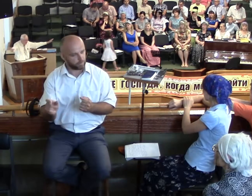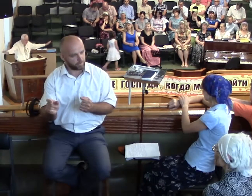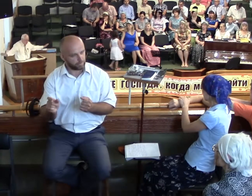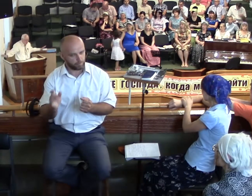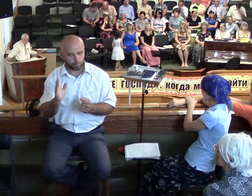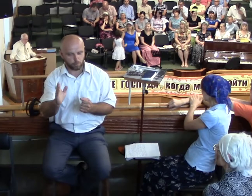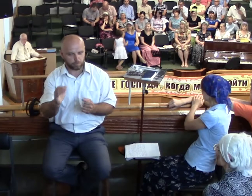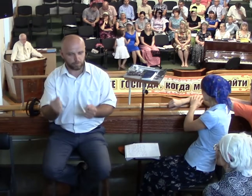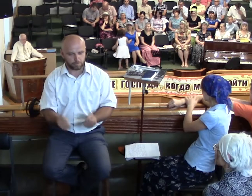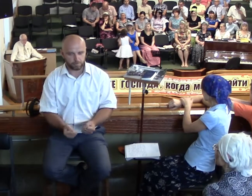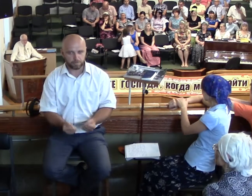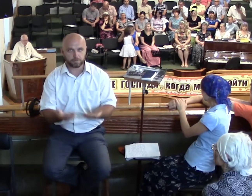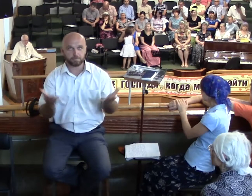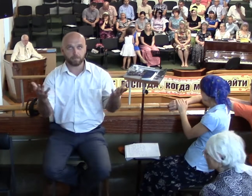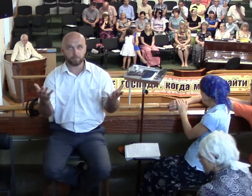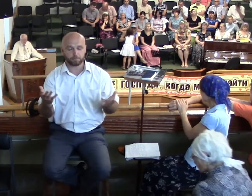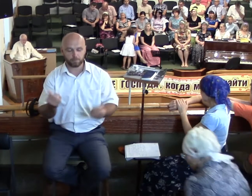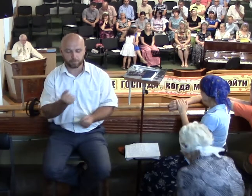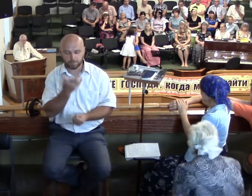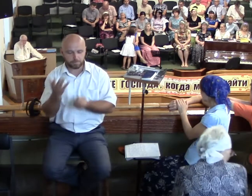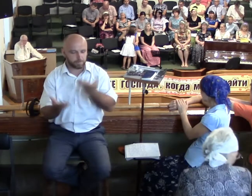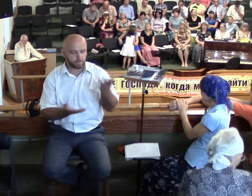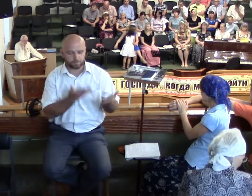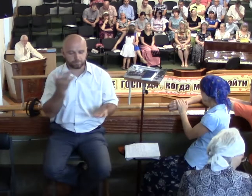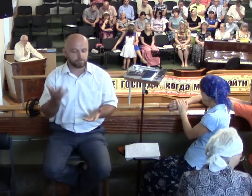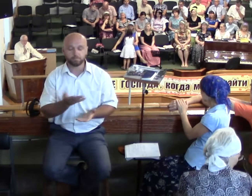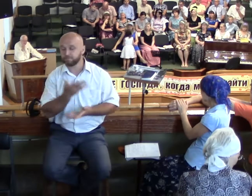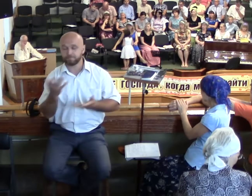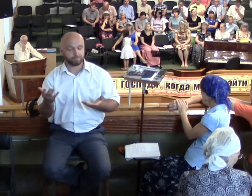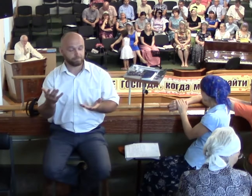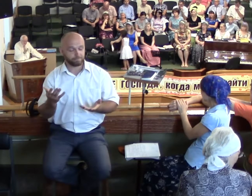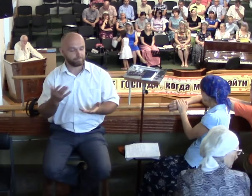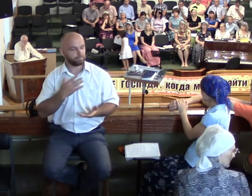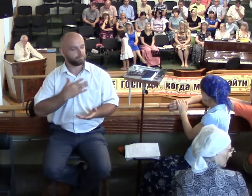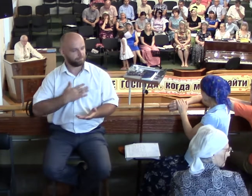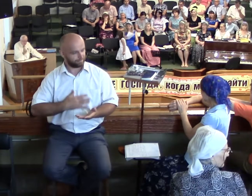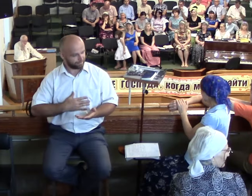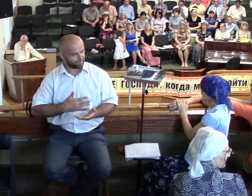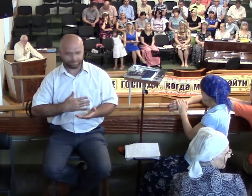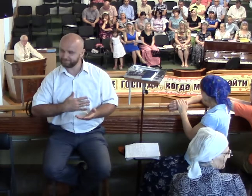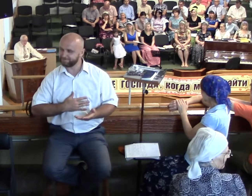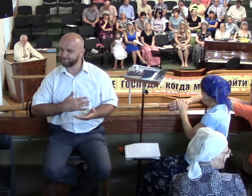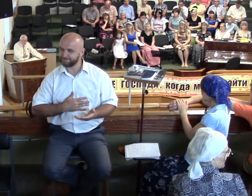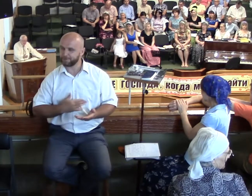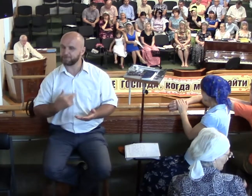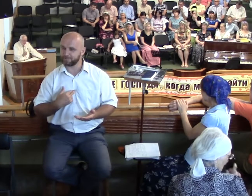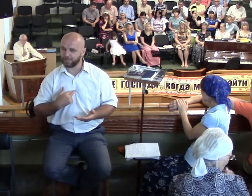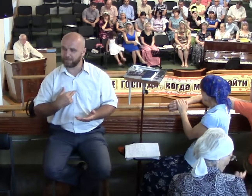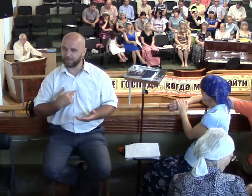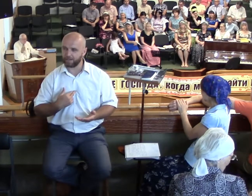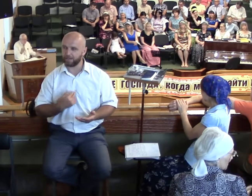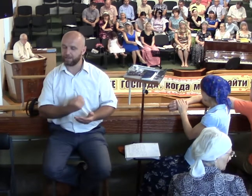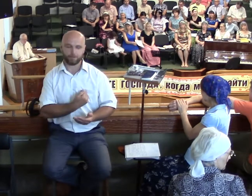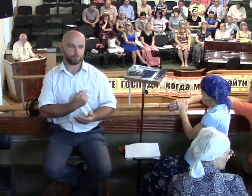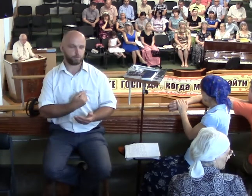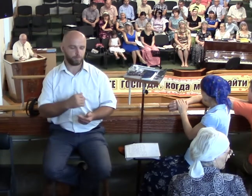хотим, чтобы вокруг нас были все святые. А мы должны быть заняты одним. Я должен посвящаться. Я